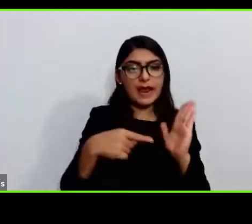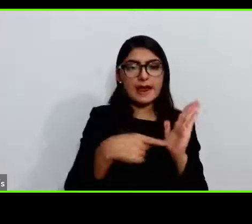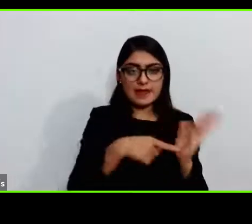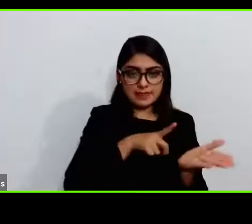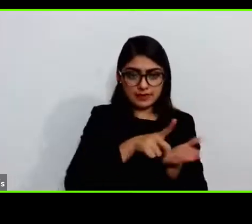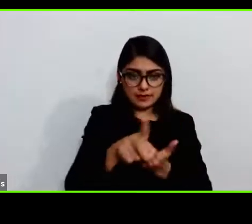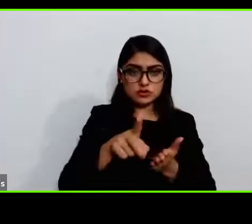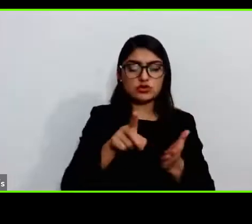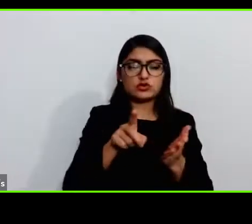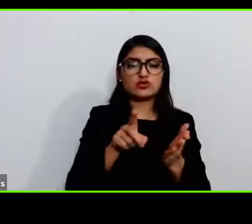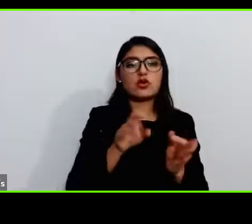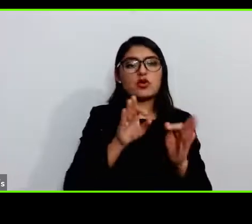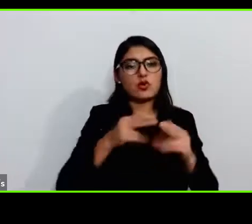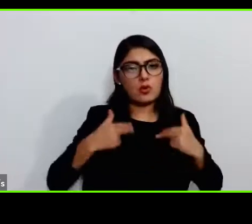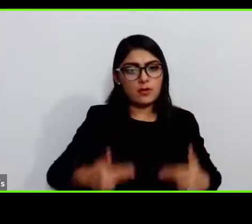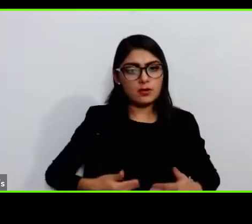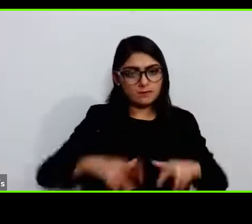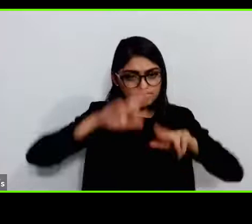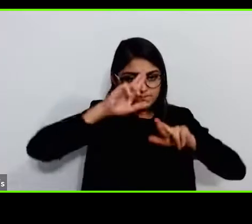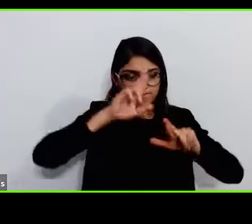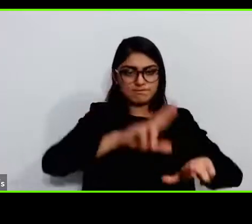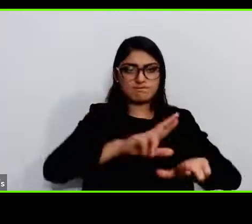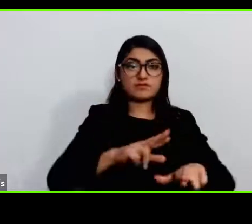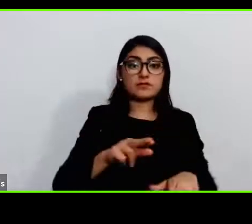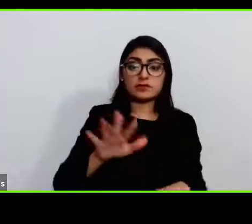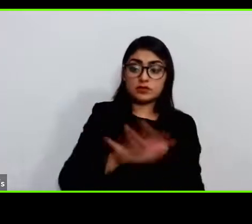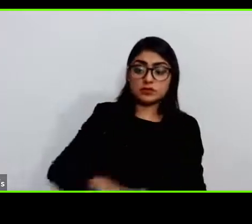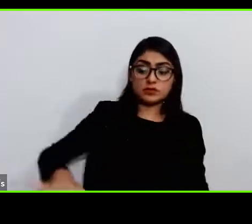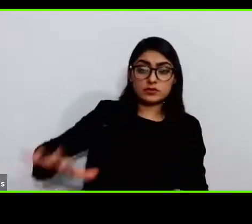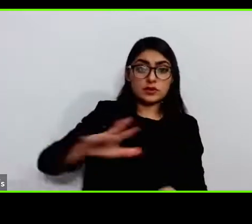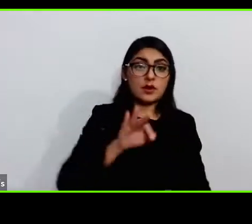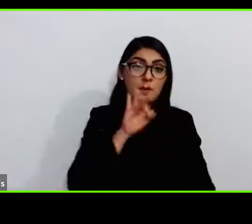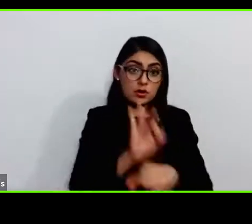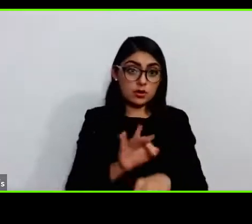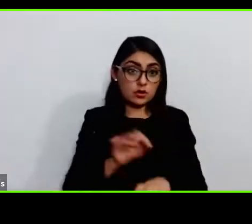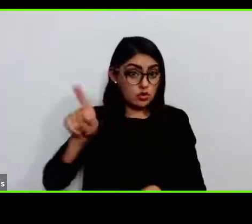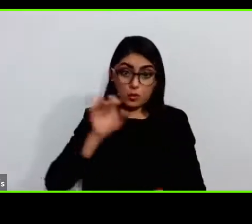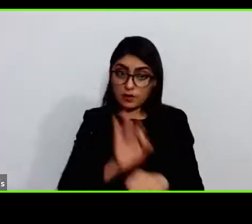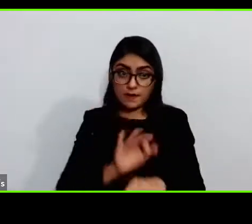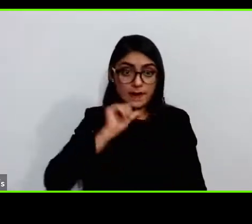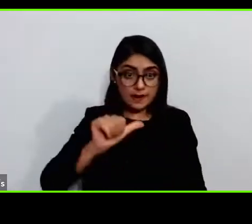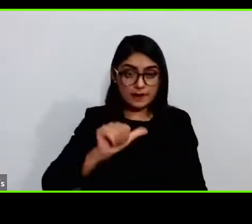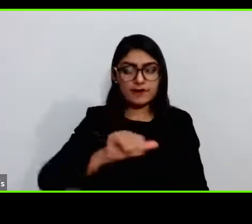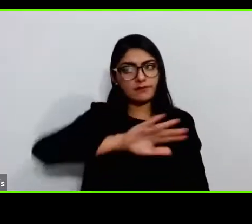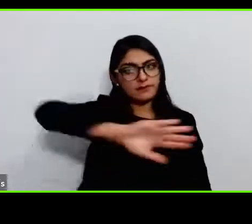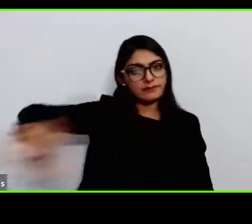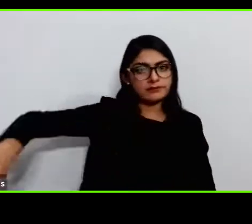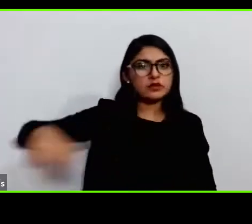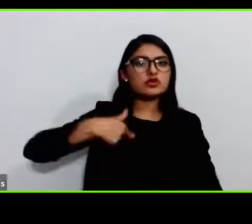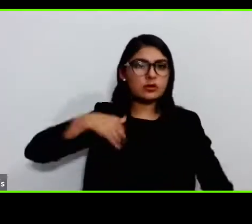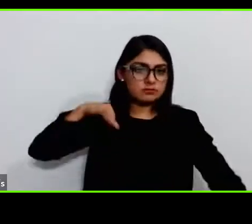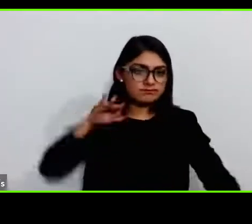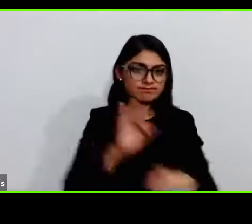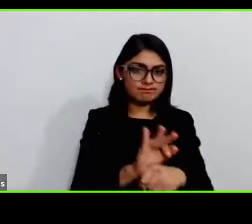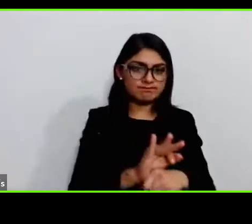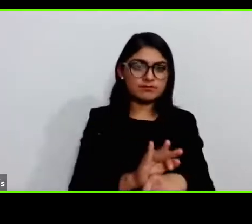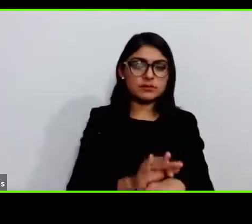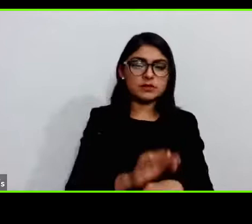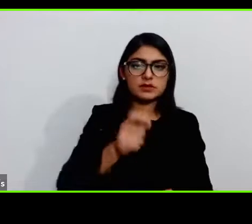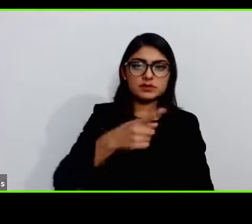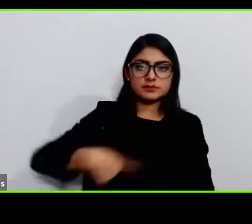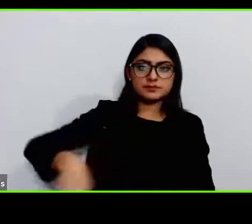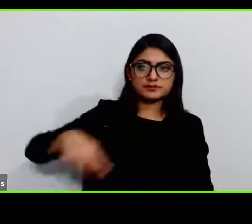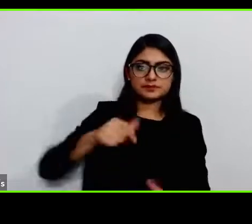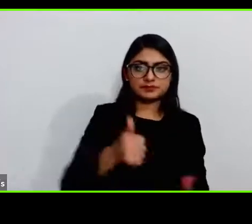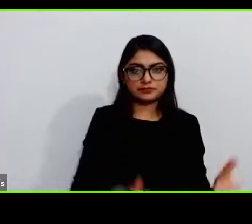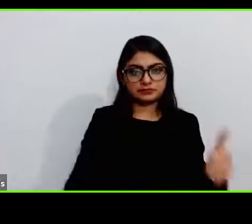Unión Europea tiene que proteger, y si no protege, lo voy a proteger yo, aún en contra de la primacía del derecho de la Unión Europea